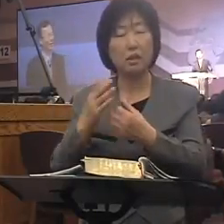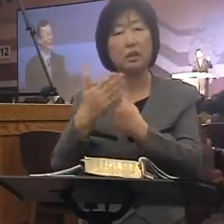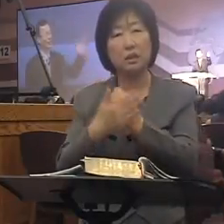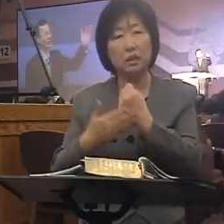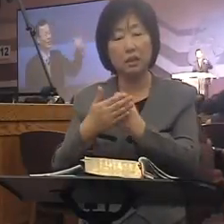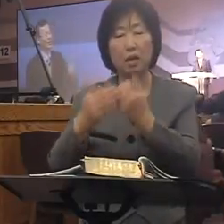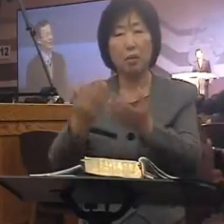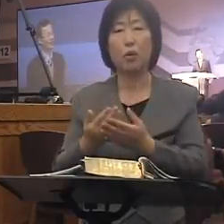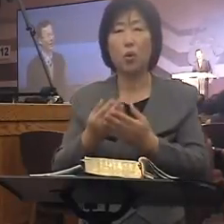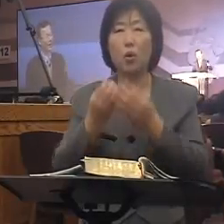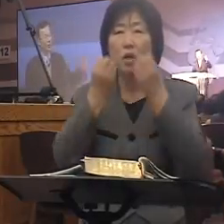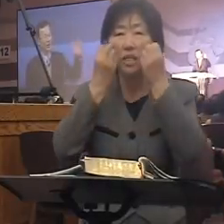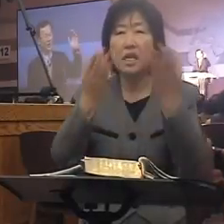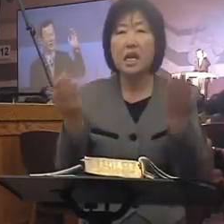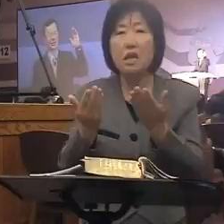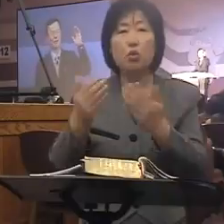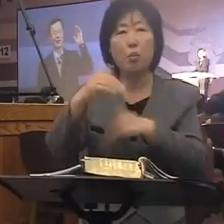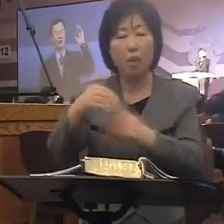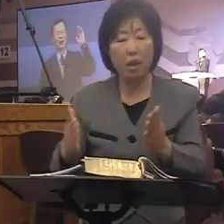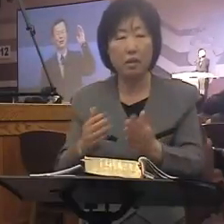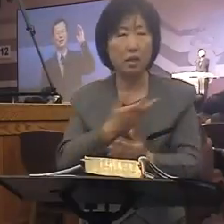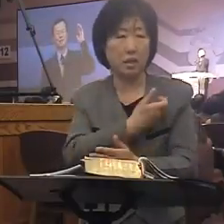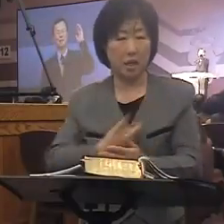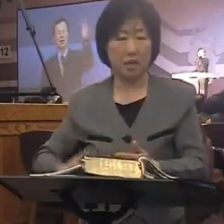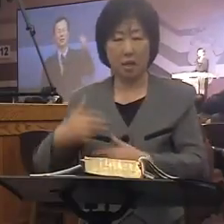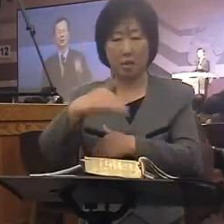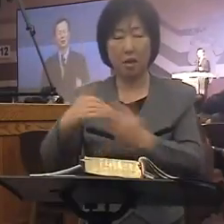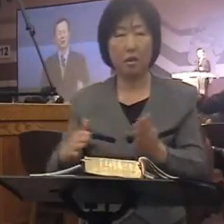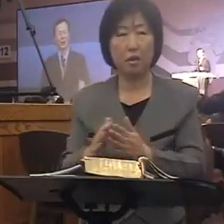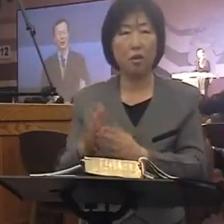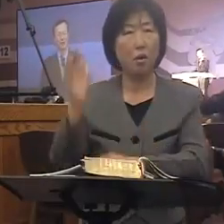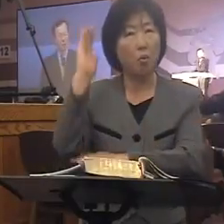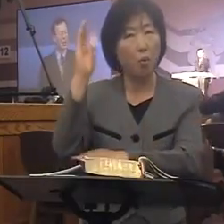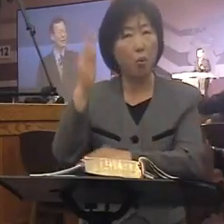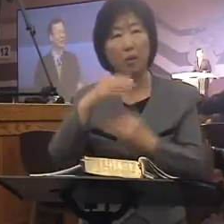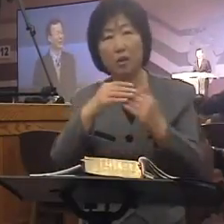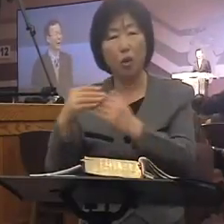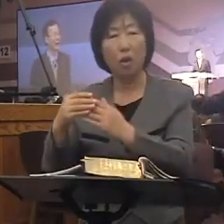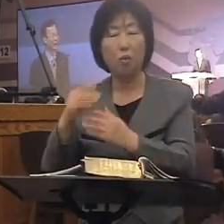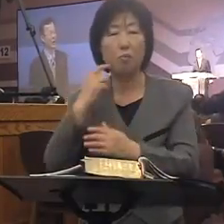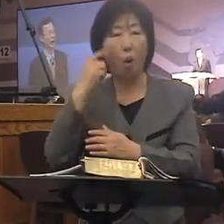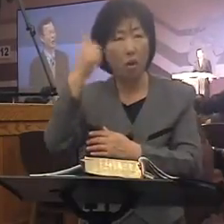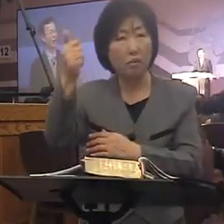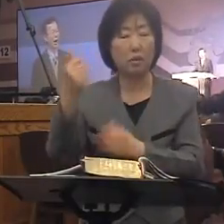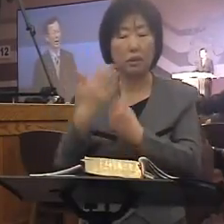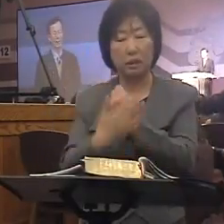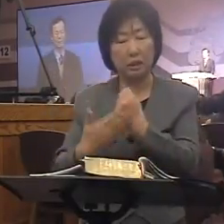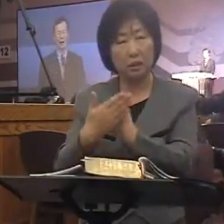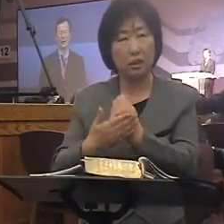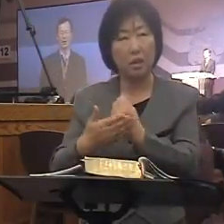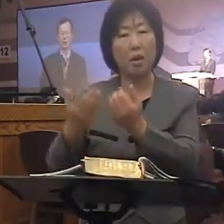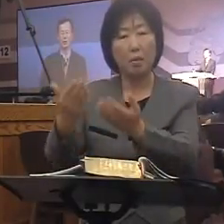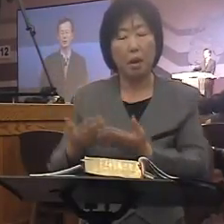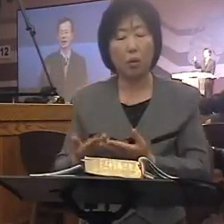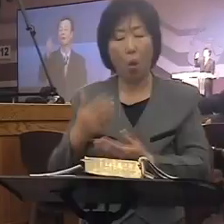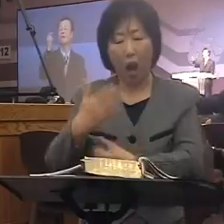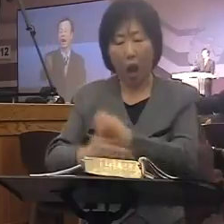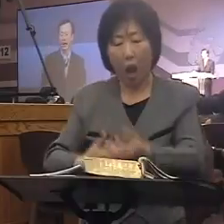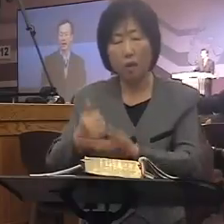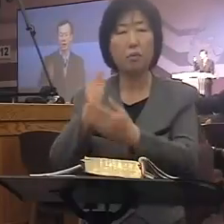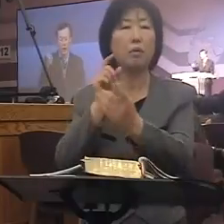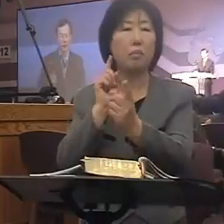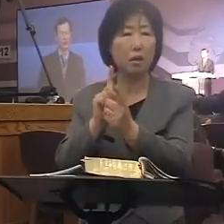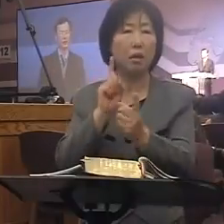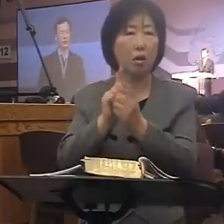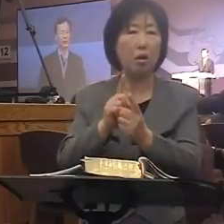일꾼반 인도하시는 지도자들을 통해 우리 그 제자반 인도하시는 목회자들을 통해 목사님을 통해 은혜 받고 하나님을 만나고 있습니다.